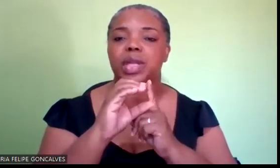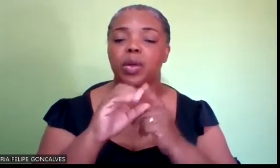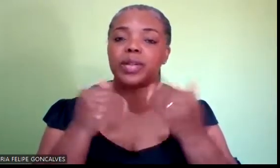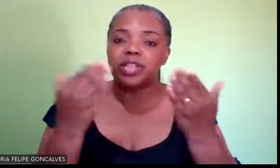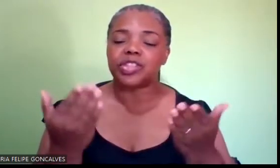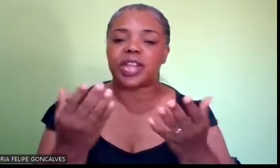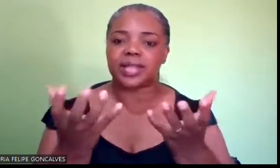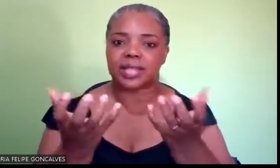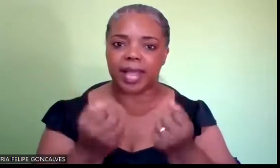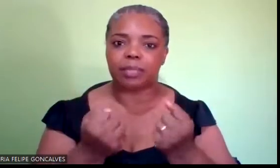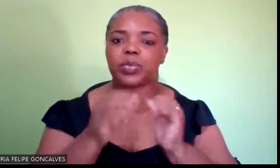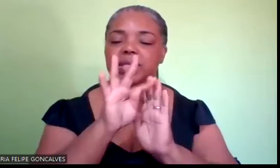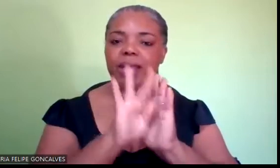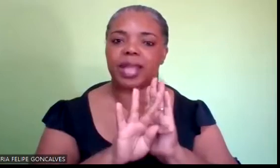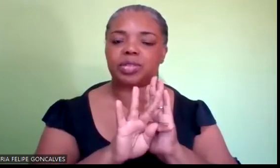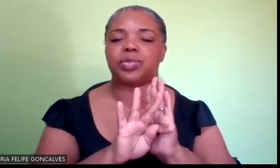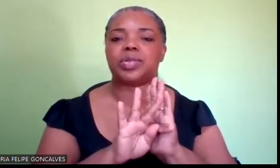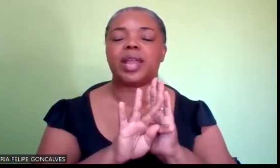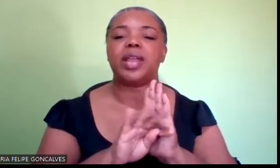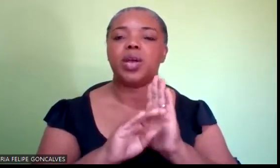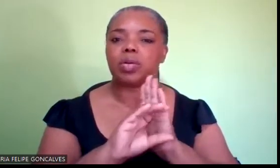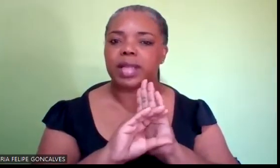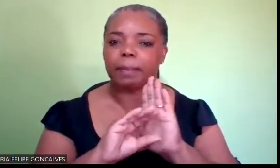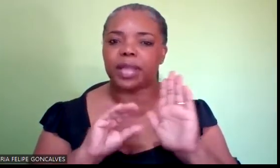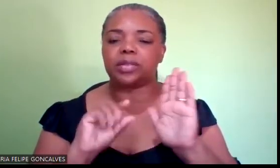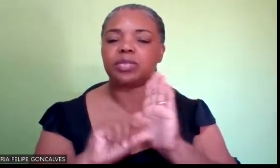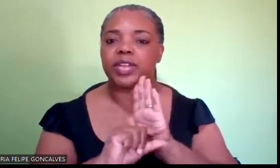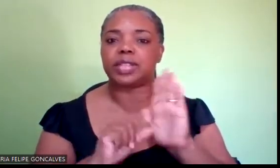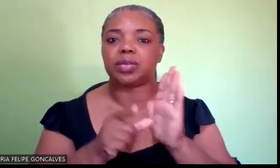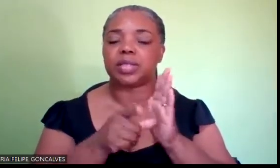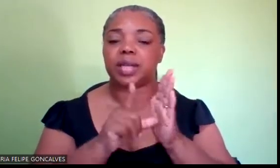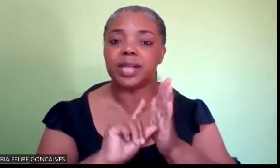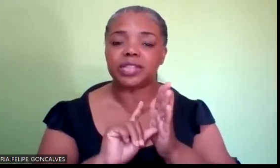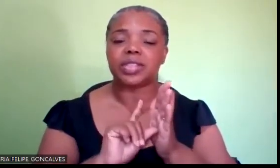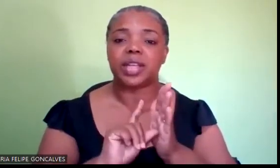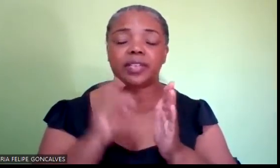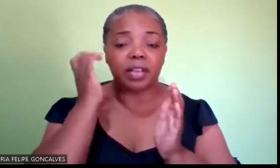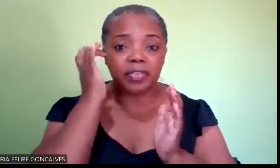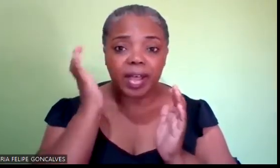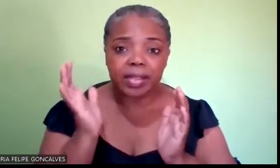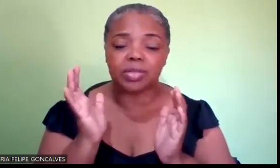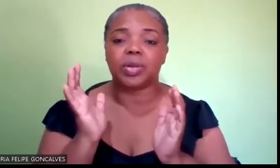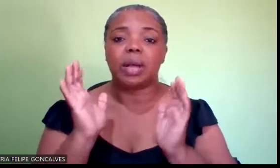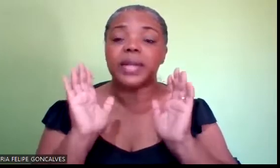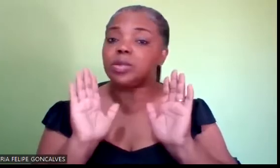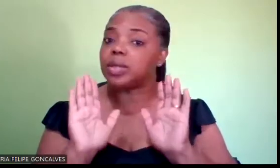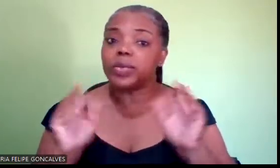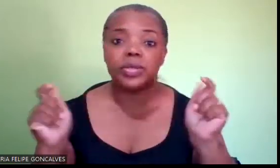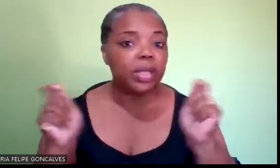Quando a gente recebe os textos, né, com os capítulos, versículos antes, fica fácil. Mas quando isso não